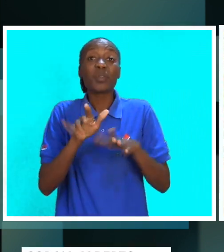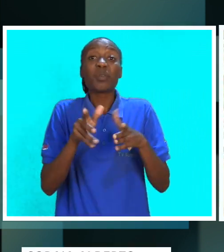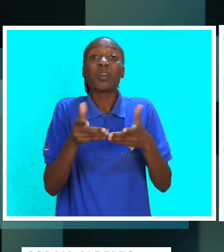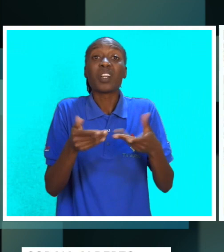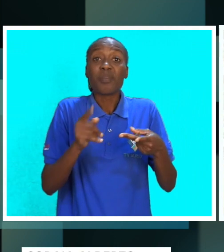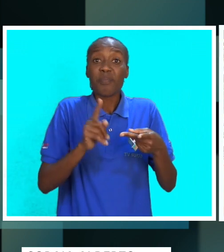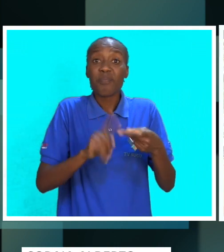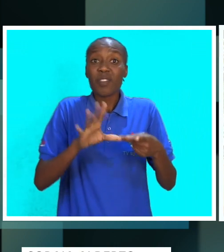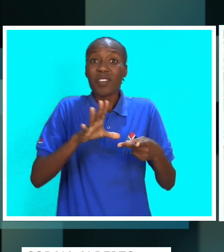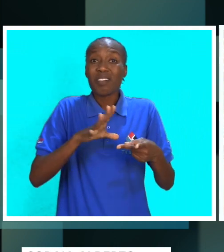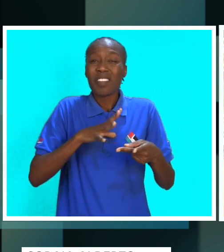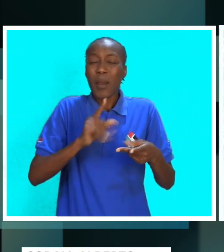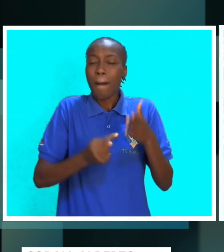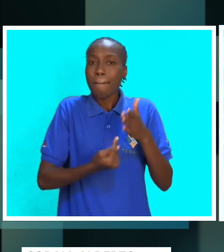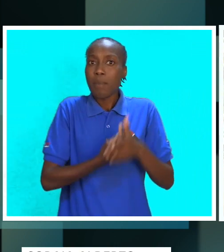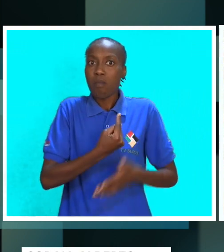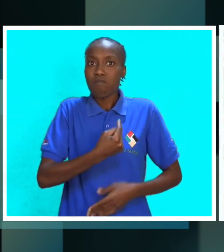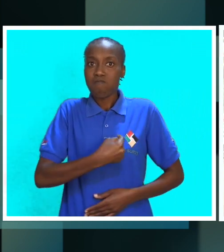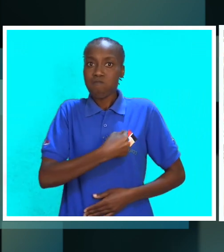que pronto,